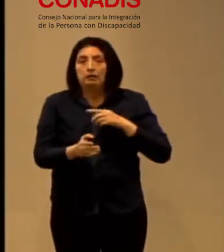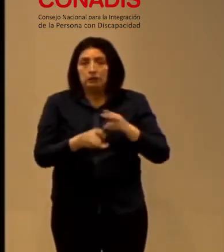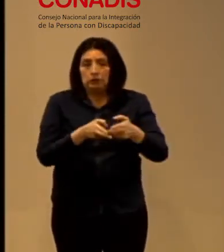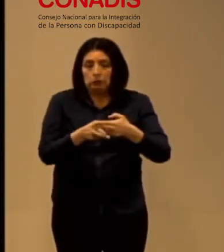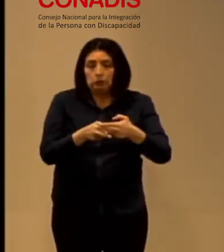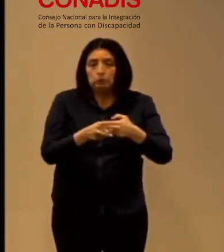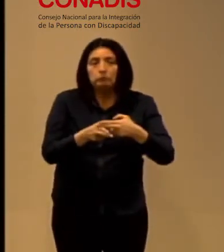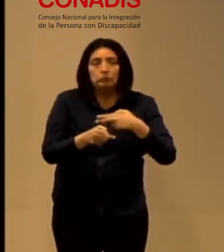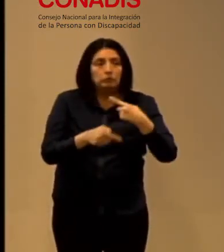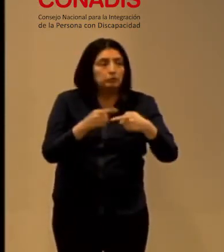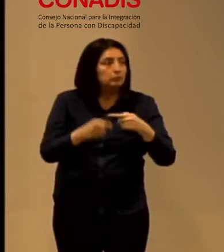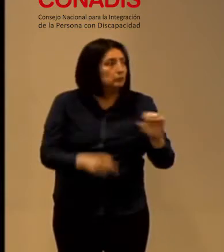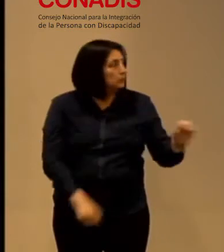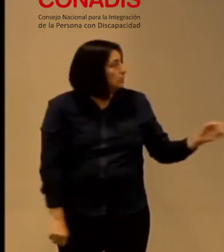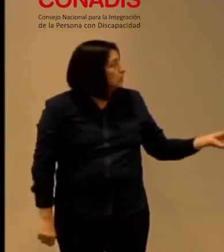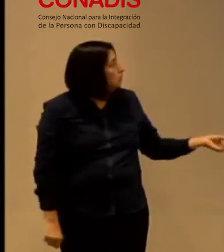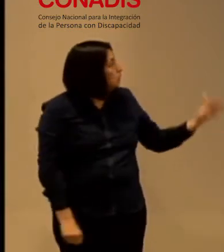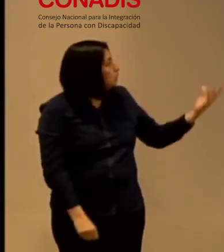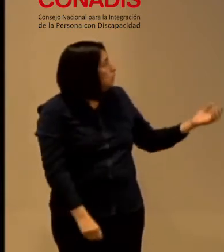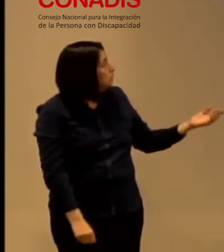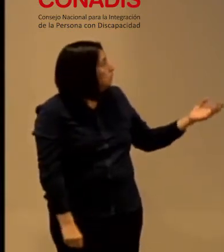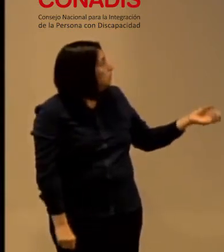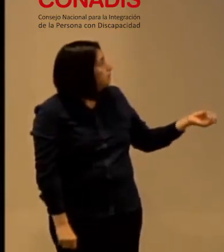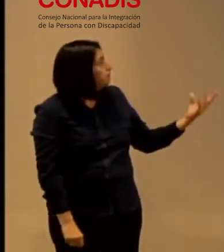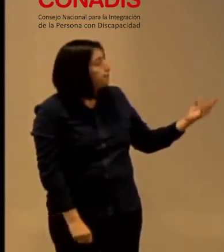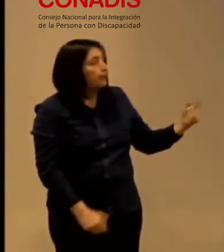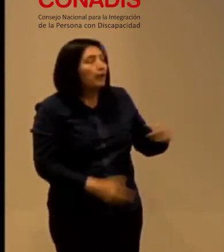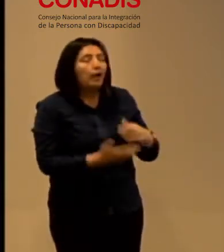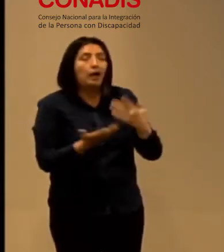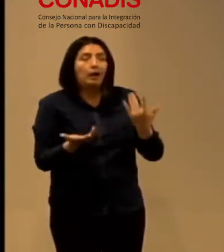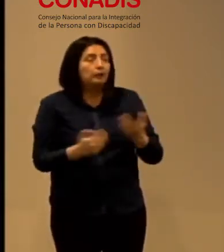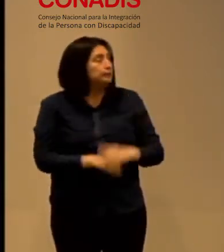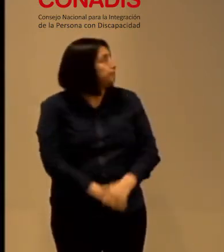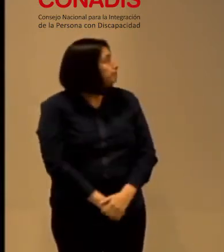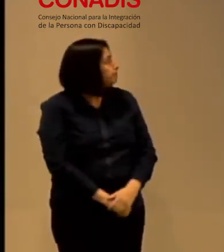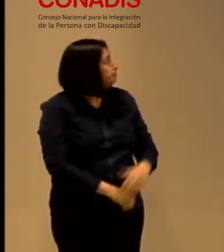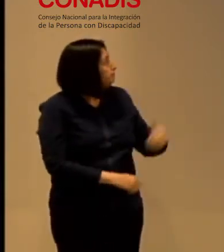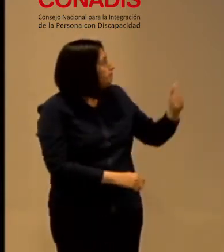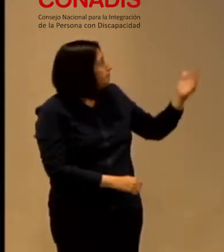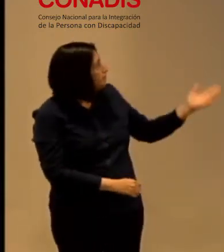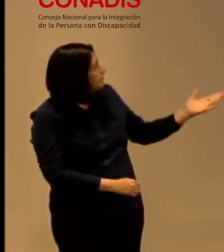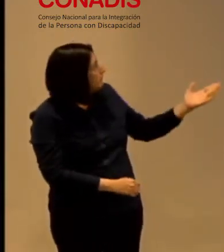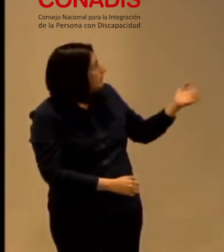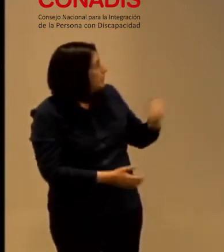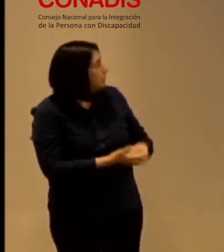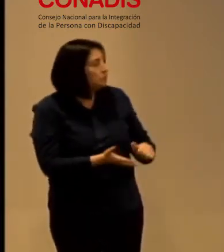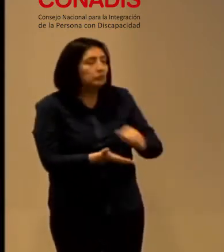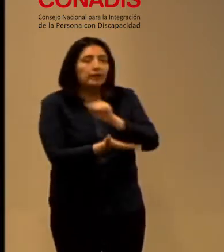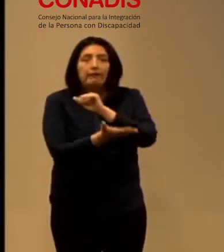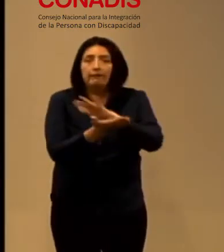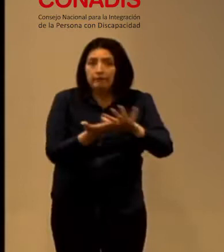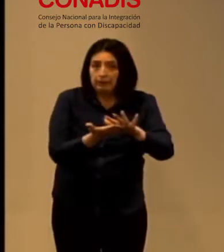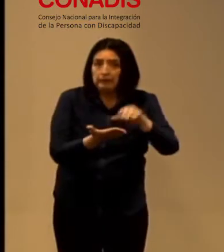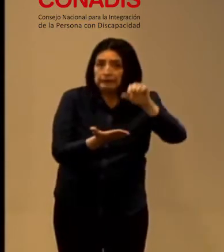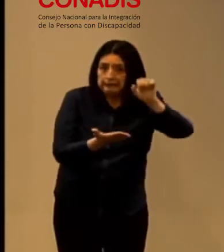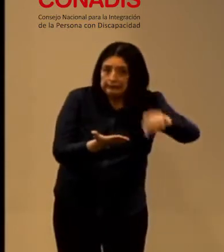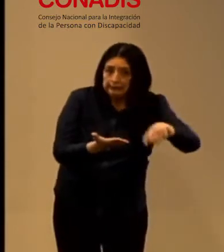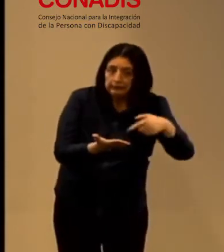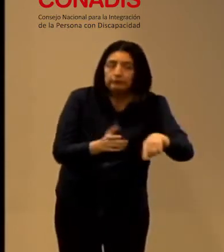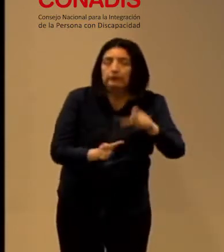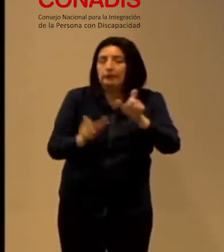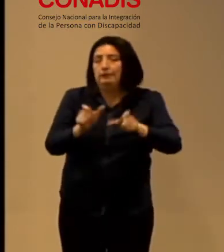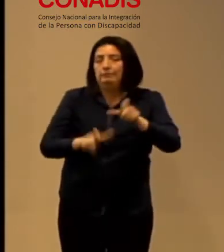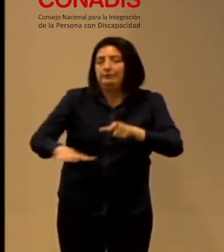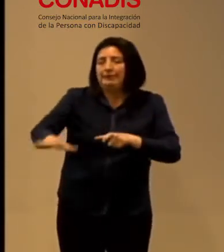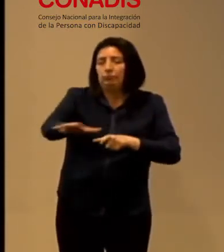brevemente, avanzamos, uno más. Entonces, les comento brevemente esta que es una beca que sí se hizo para la